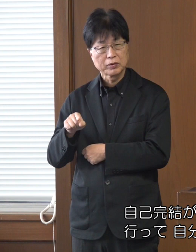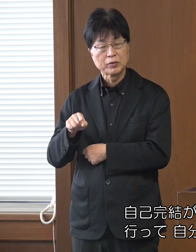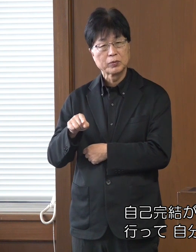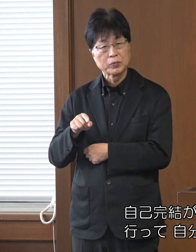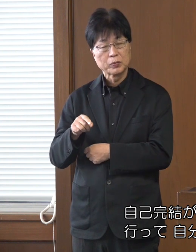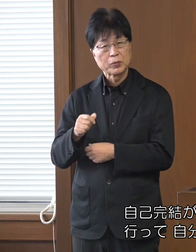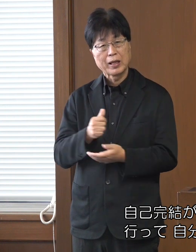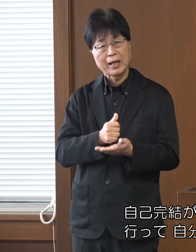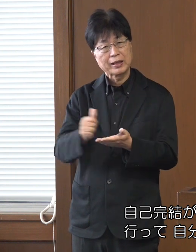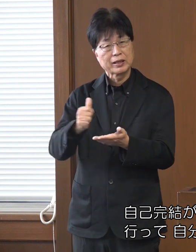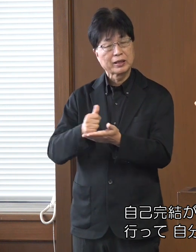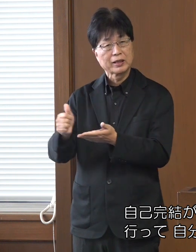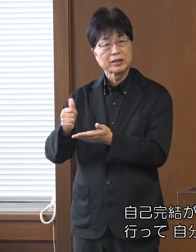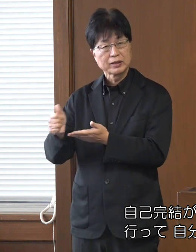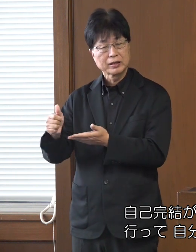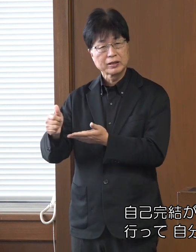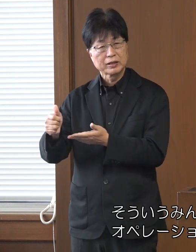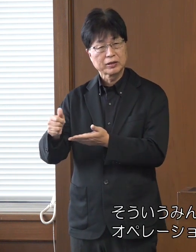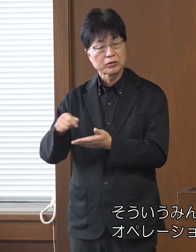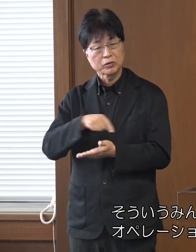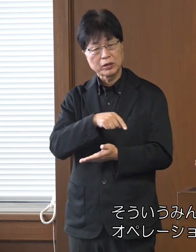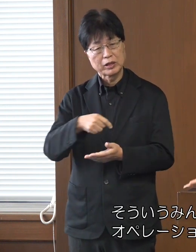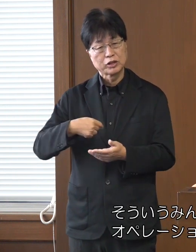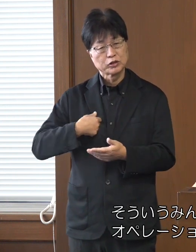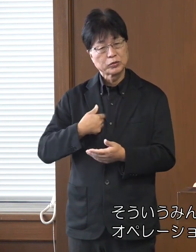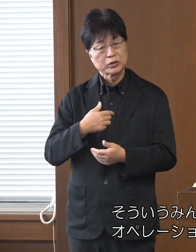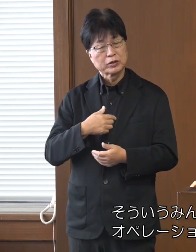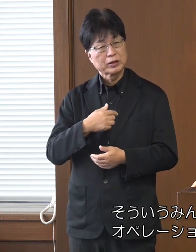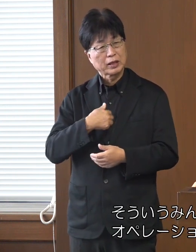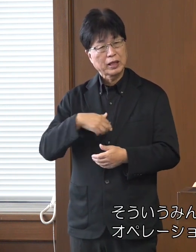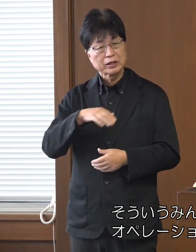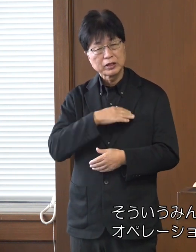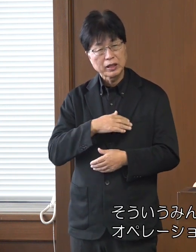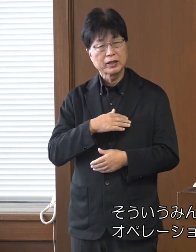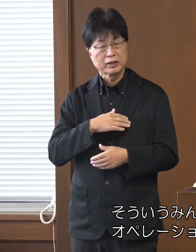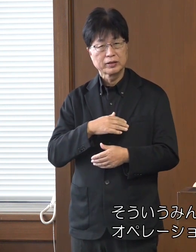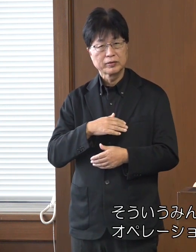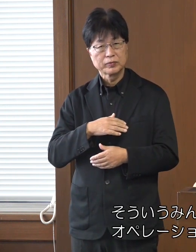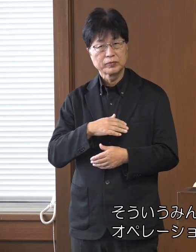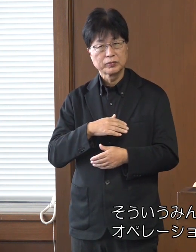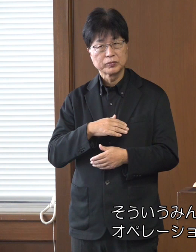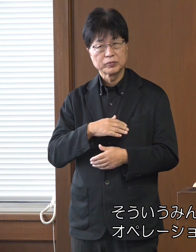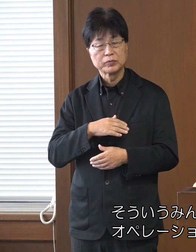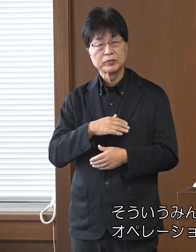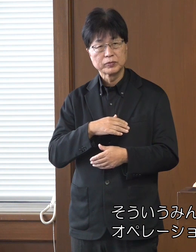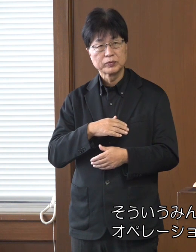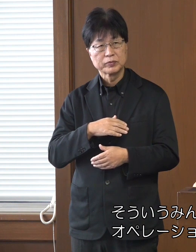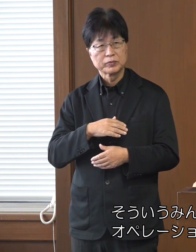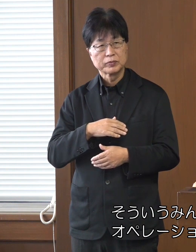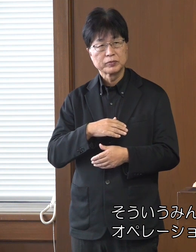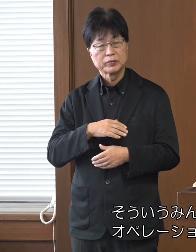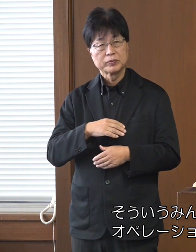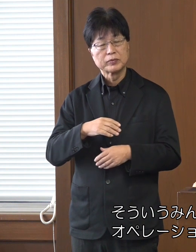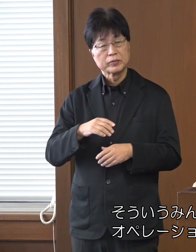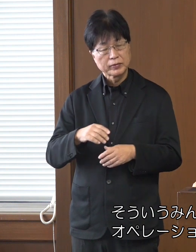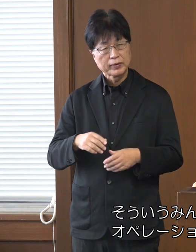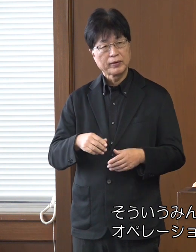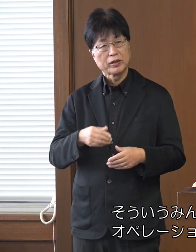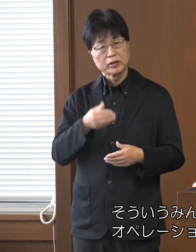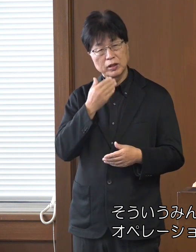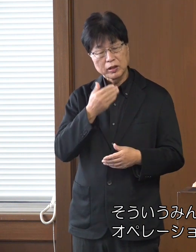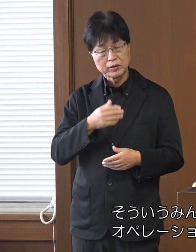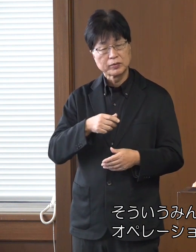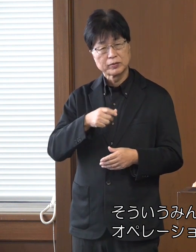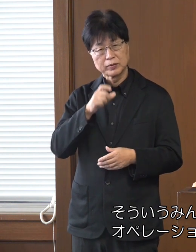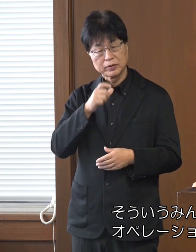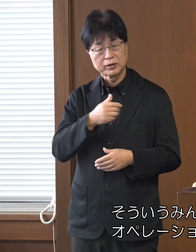行って自分たちで自衛できますから、そういうみんなを陸空海